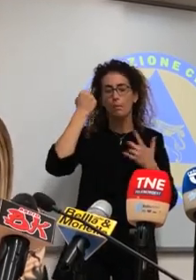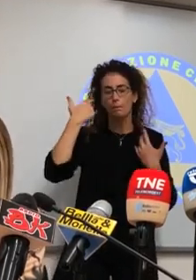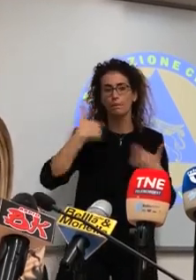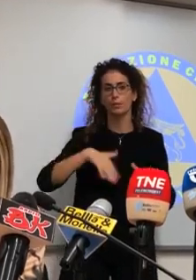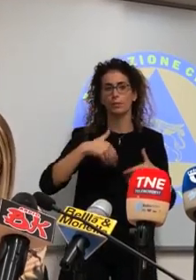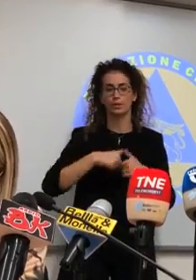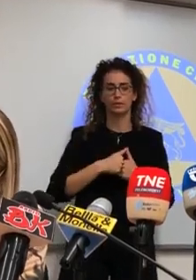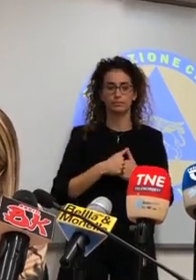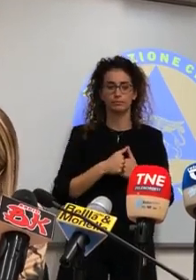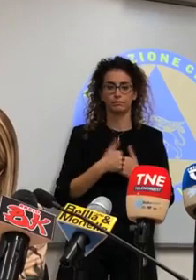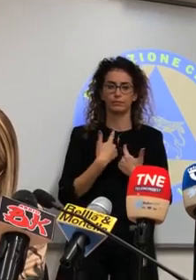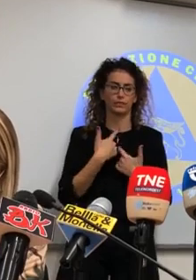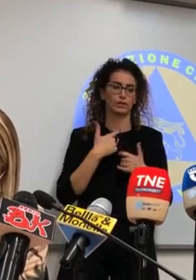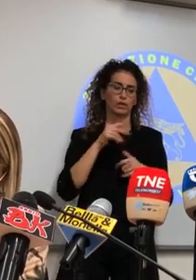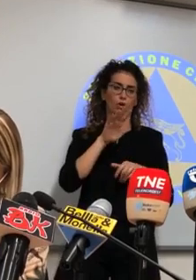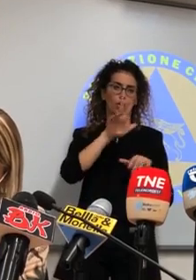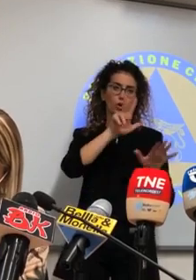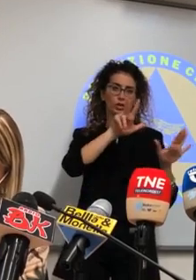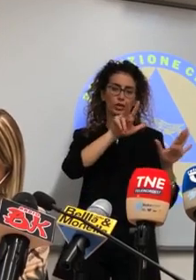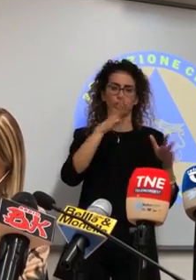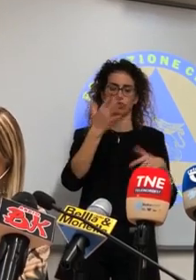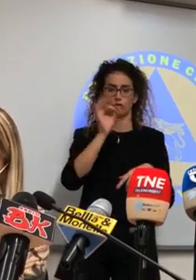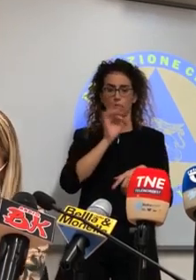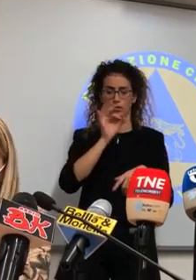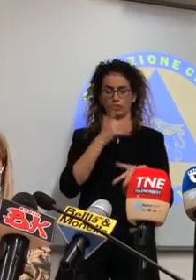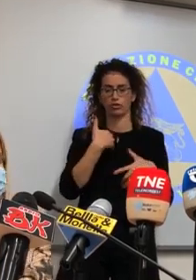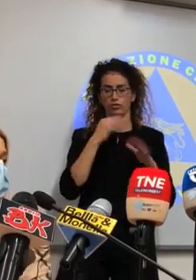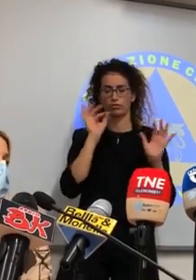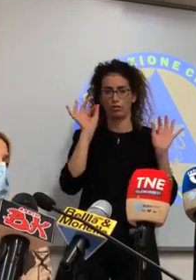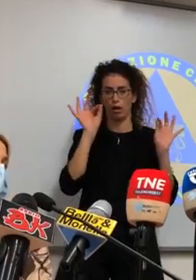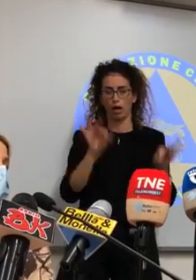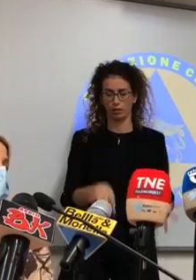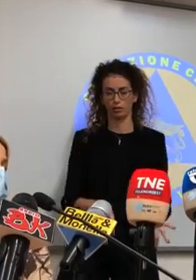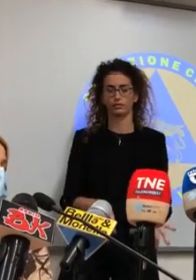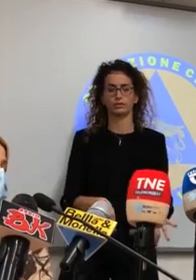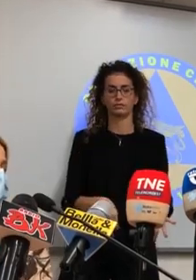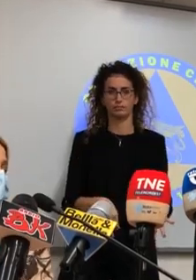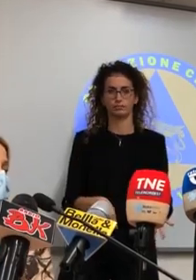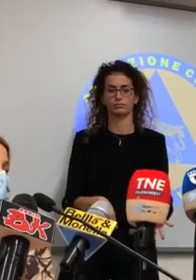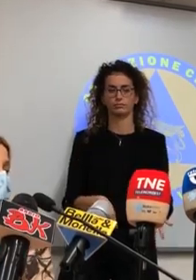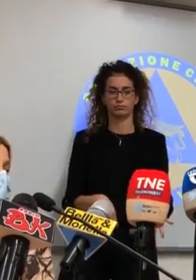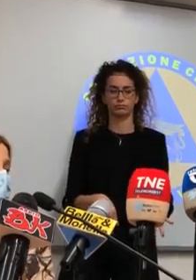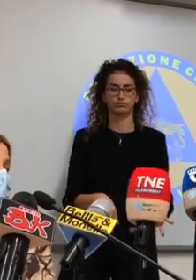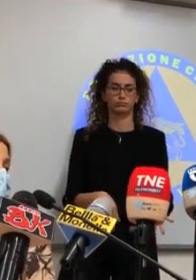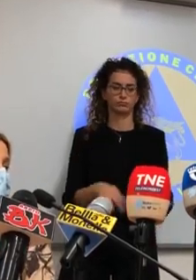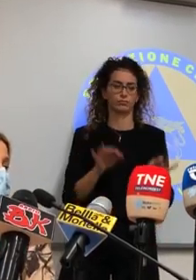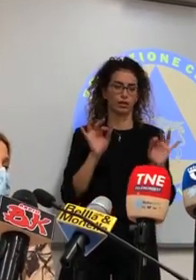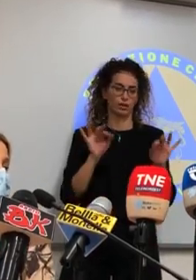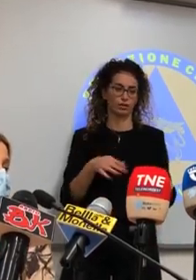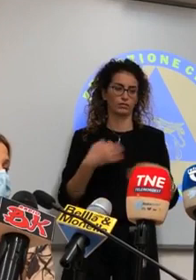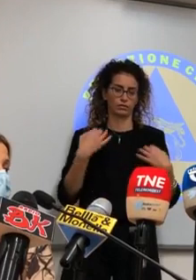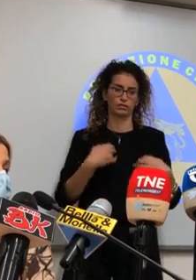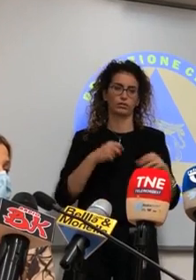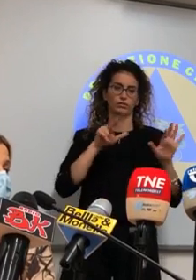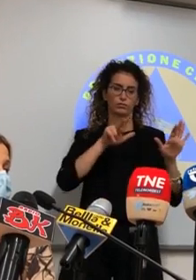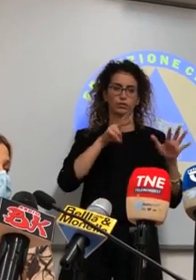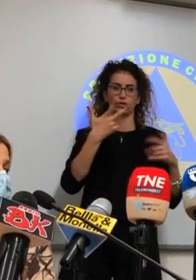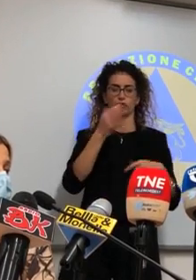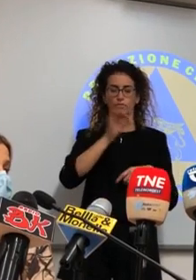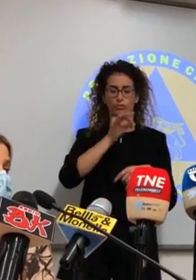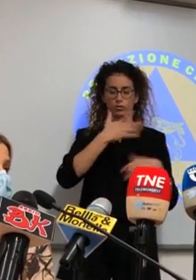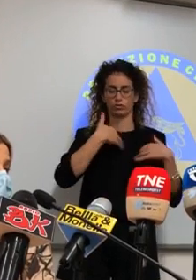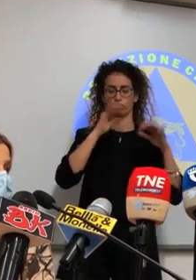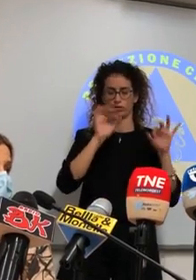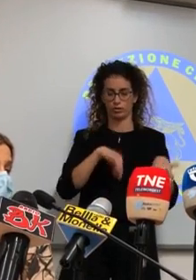ci avvicineremo all'85%, insomma, abbiamo ragionevoli proiezioni per dire che all'85% ci arriviamo.